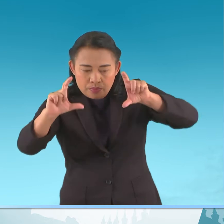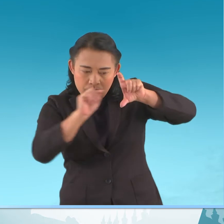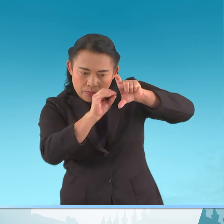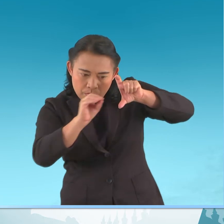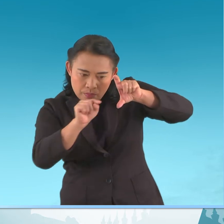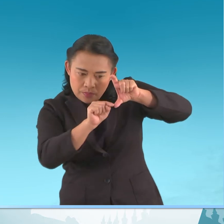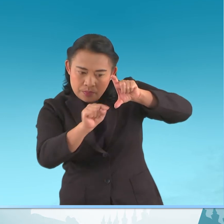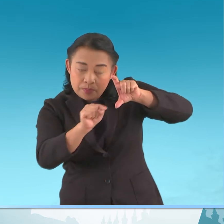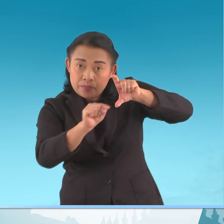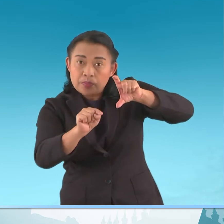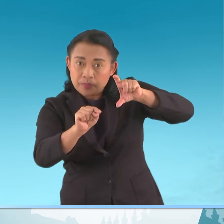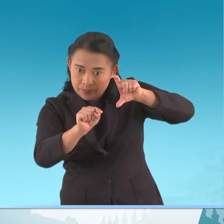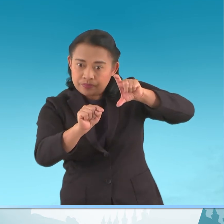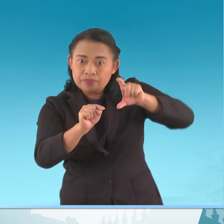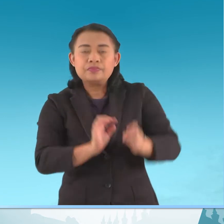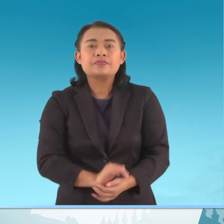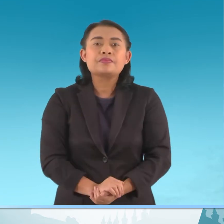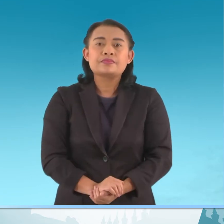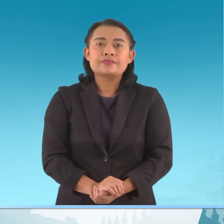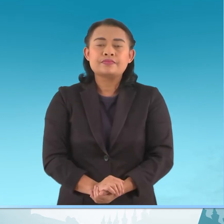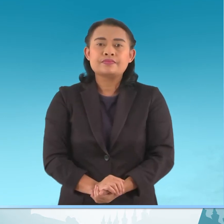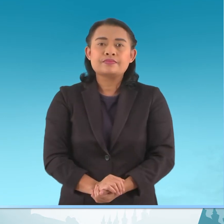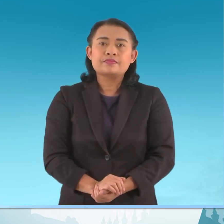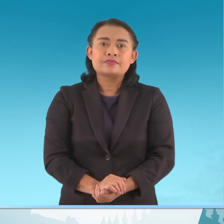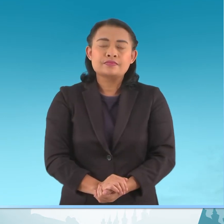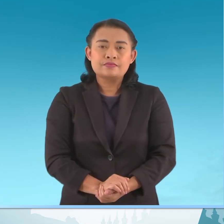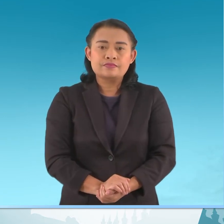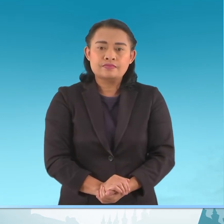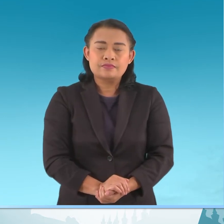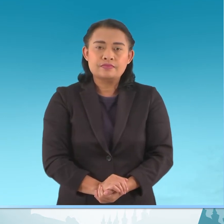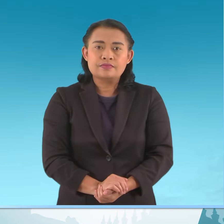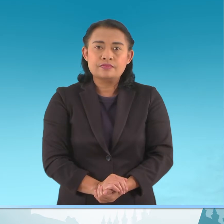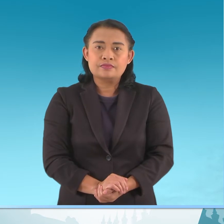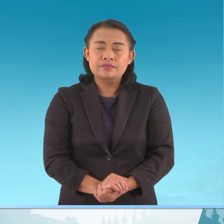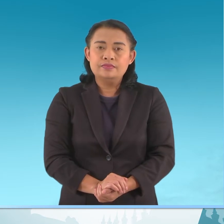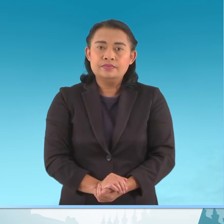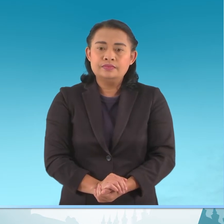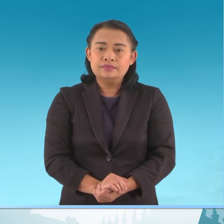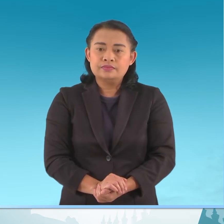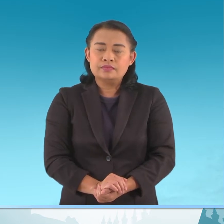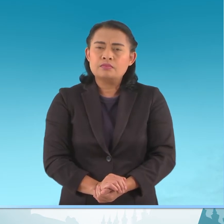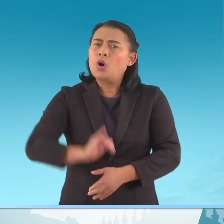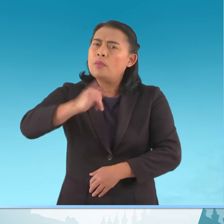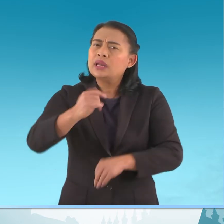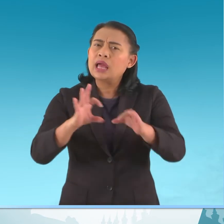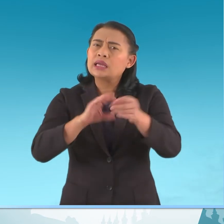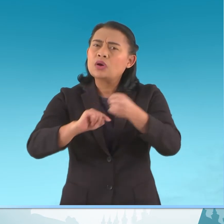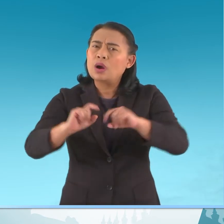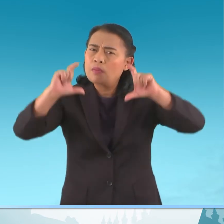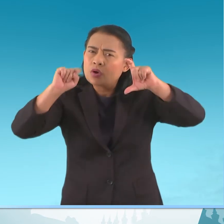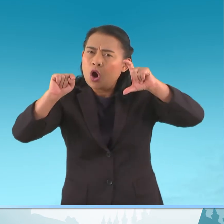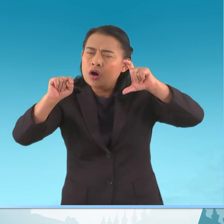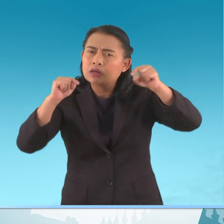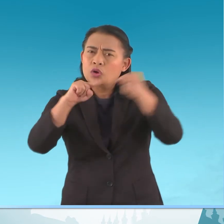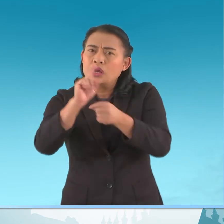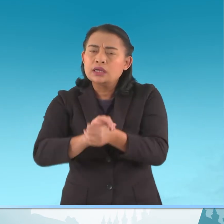หรือยังหมดนะครับนะครับมีหมดเลยเนี่ยนะครับแต่ส่วนใหญ่เนี่ยเอ่อบาง